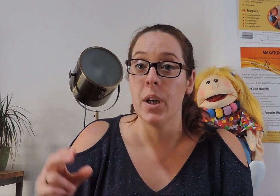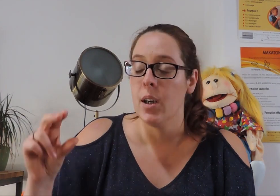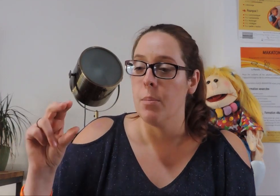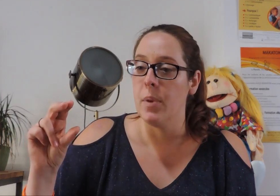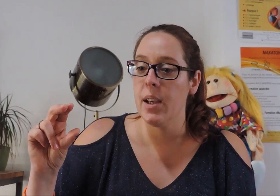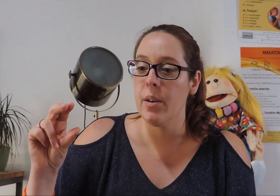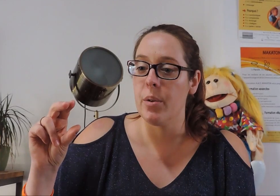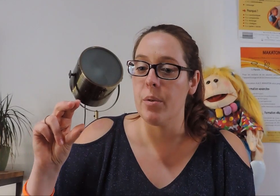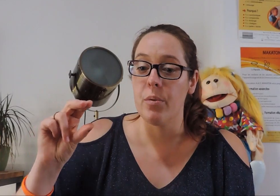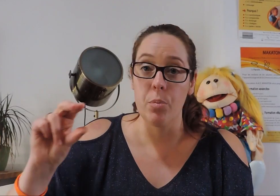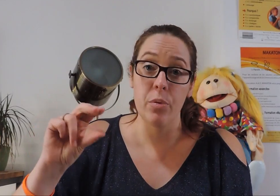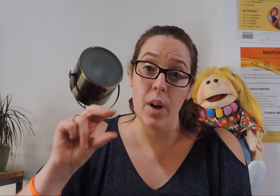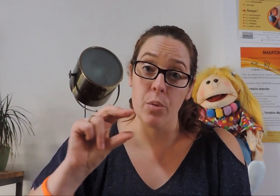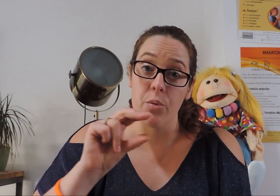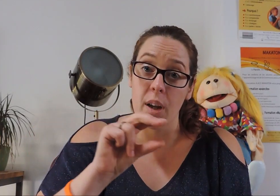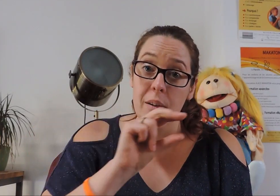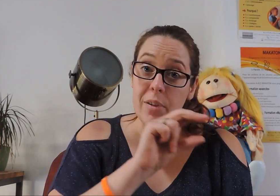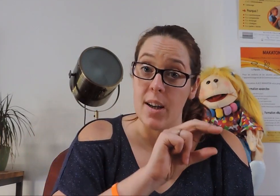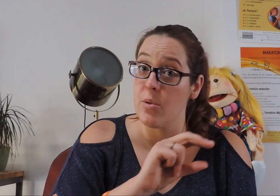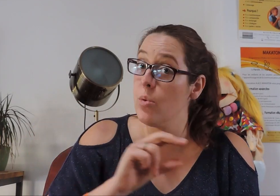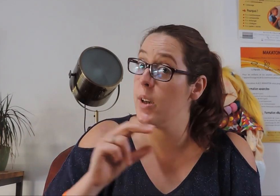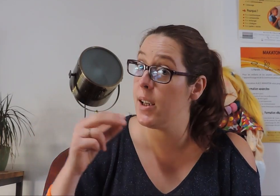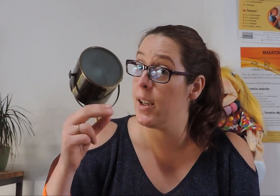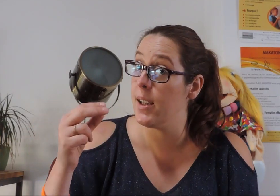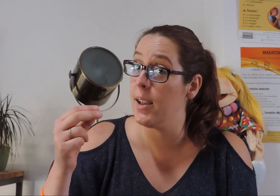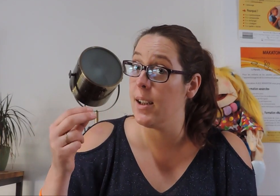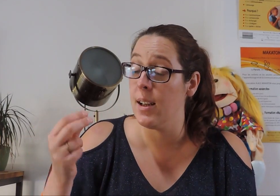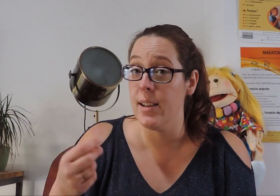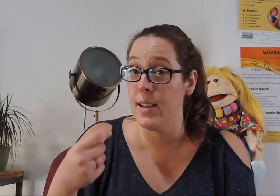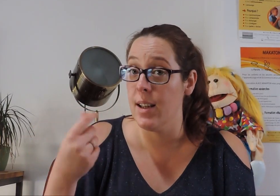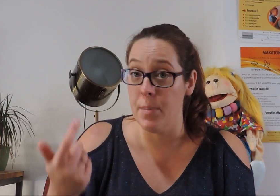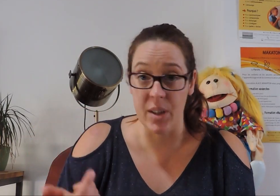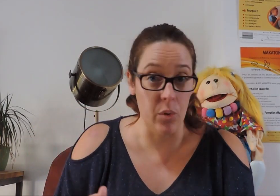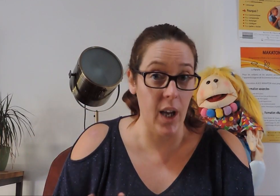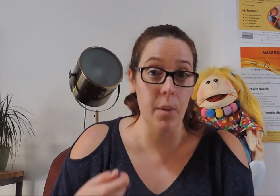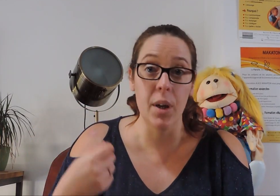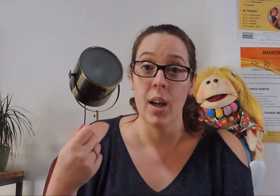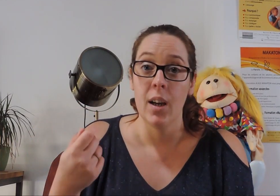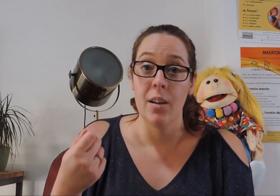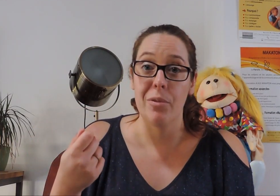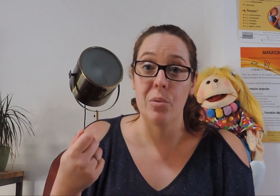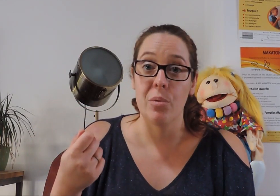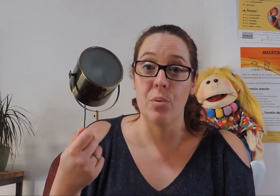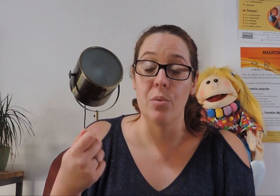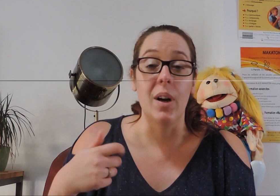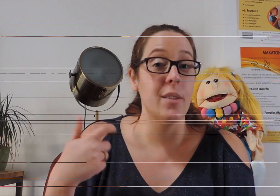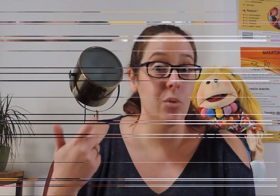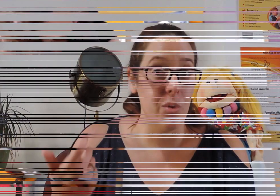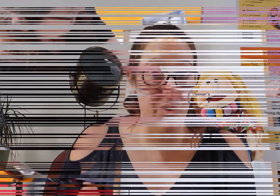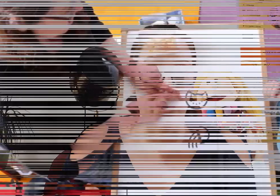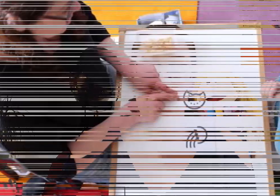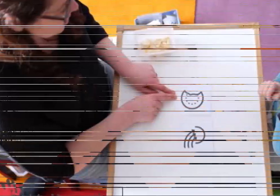mais on va pouvoir construire des phrases tous les pictogrammes vont aller dans ce sens